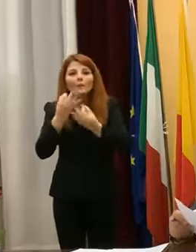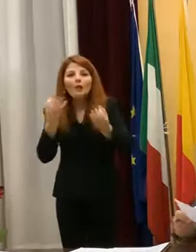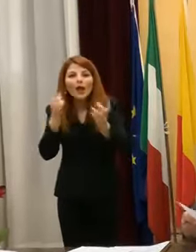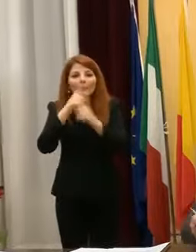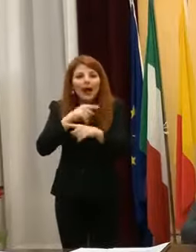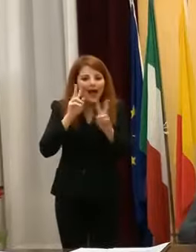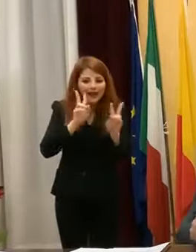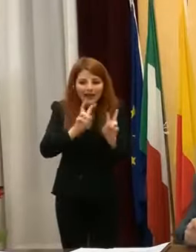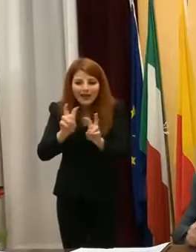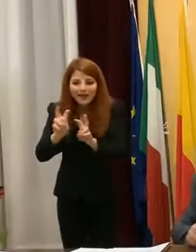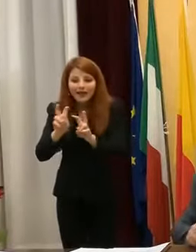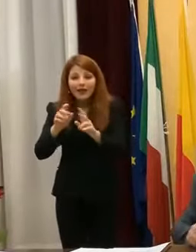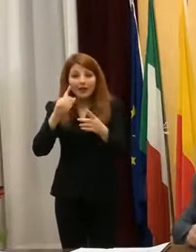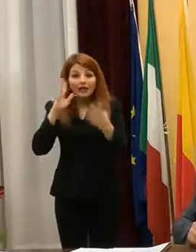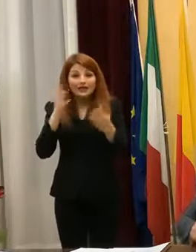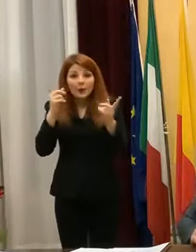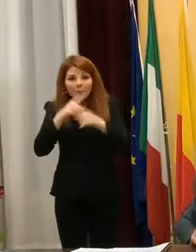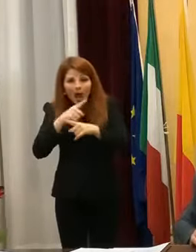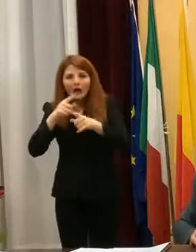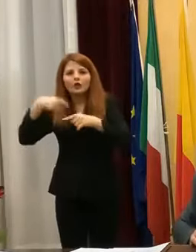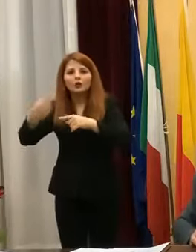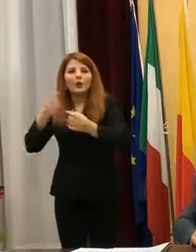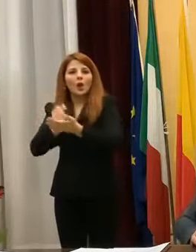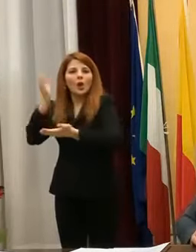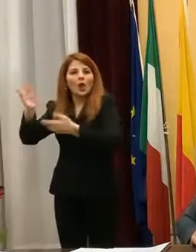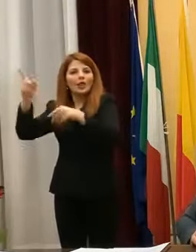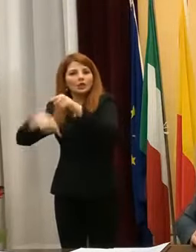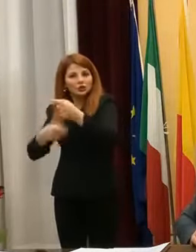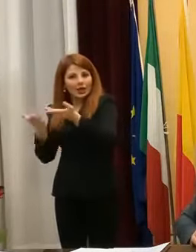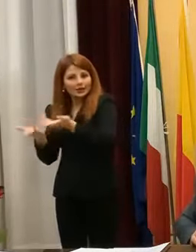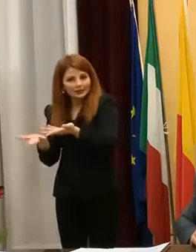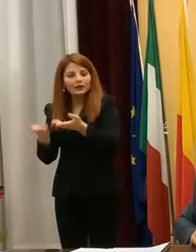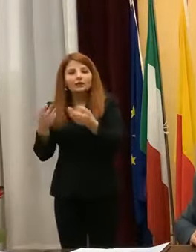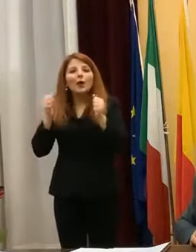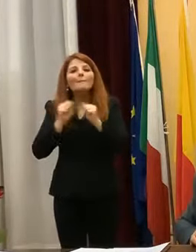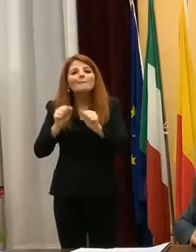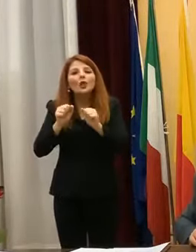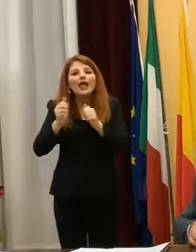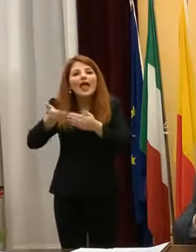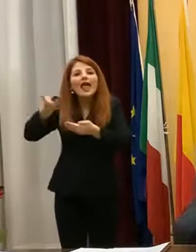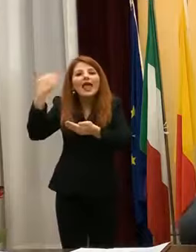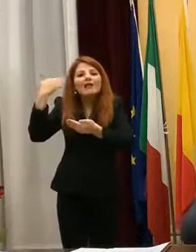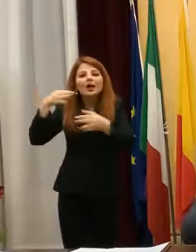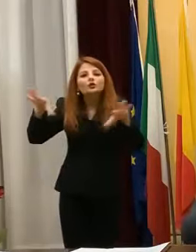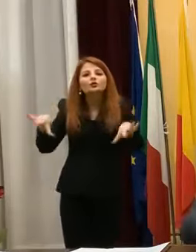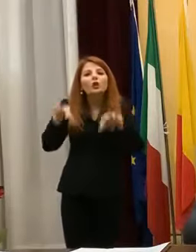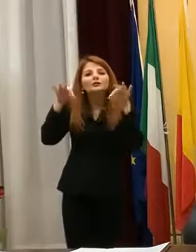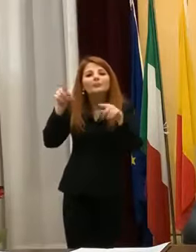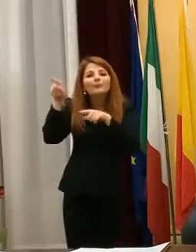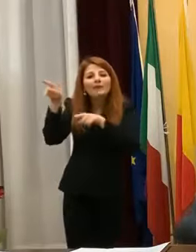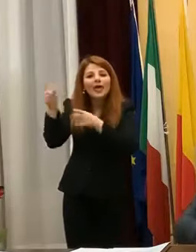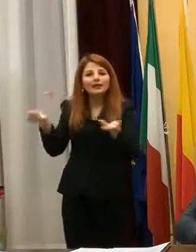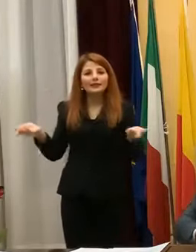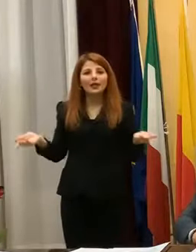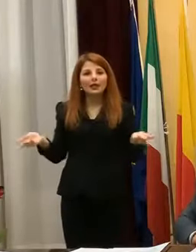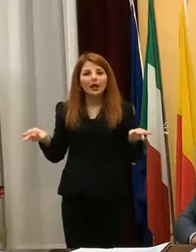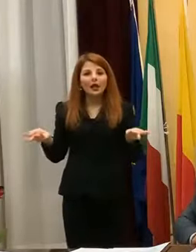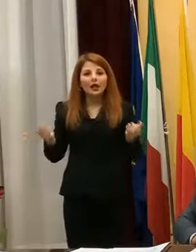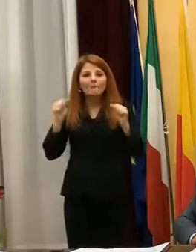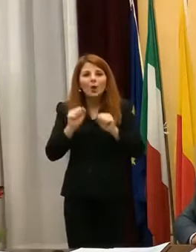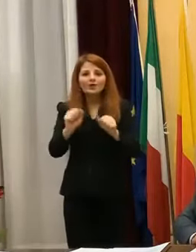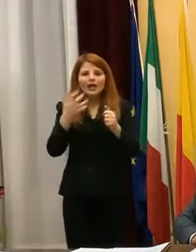di equilibri che naturalmente, e io sono felice di questo perché la mia provocazione è servita anche a